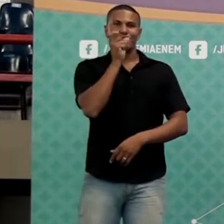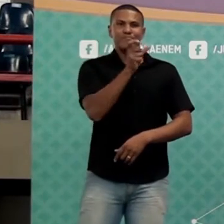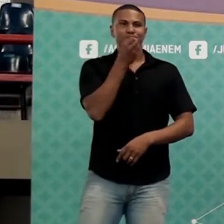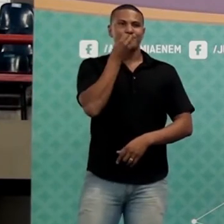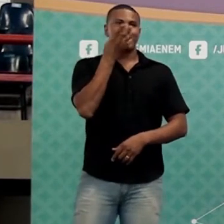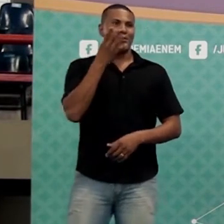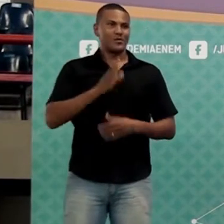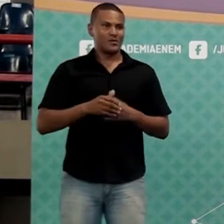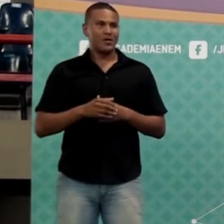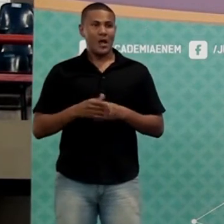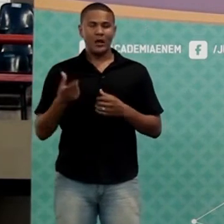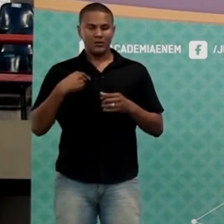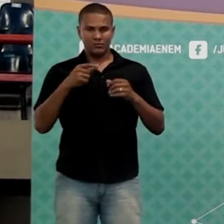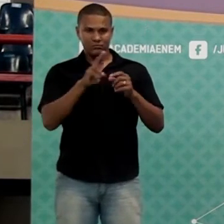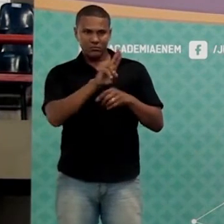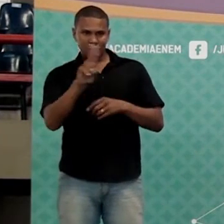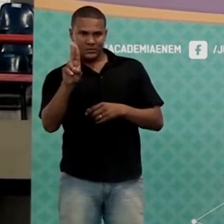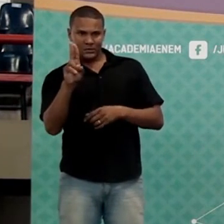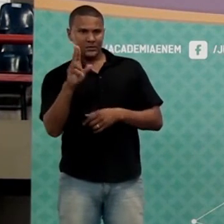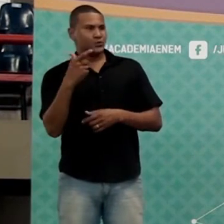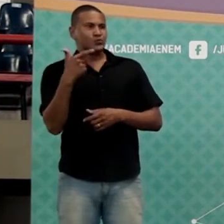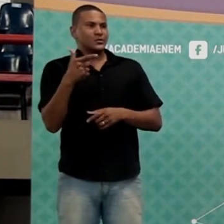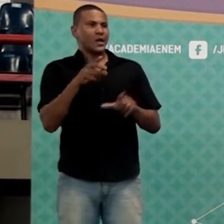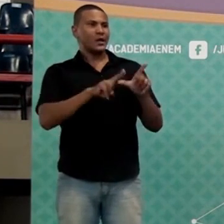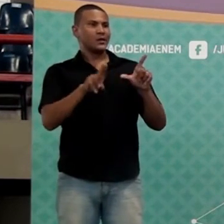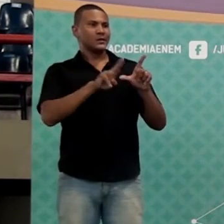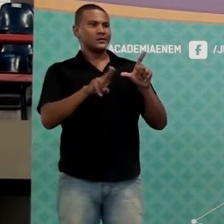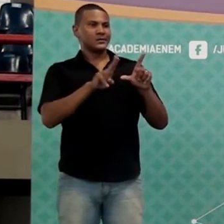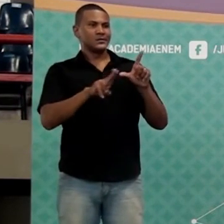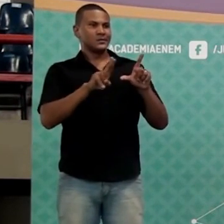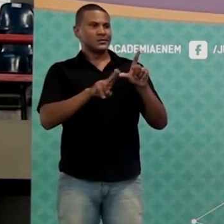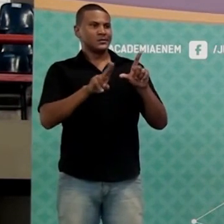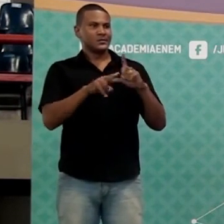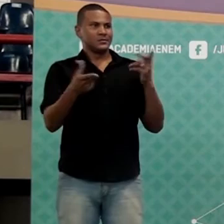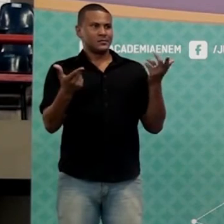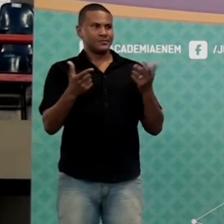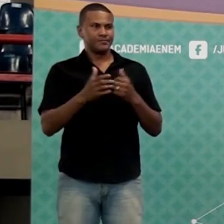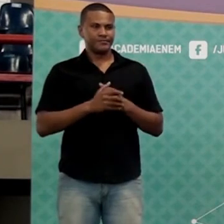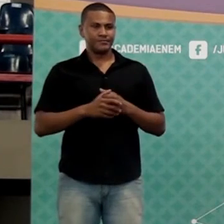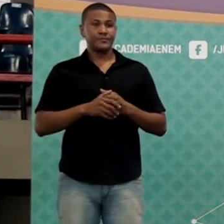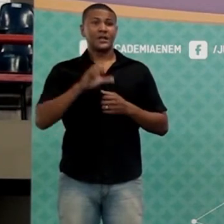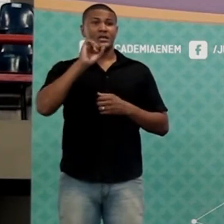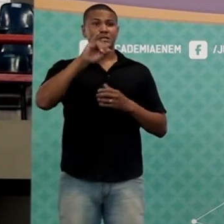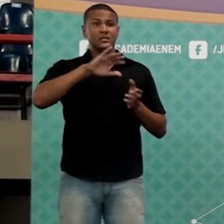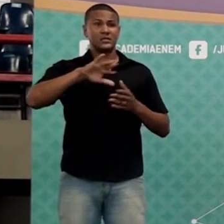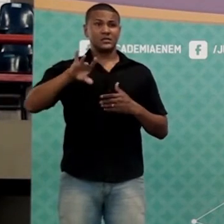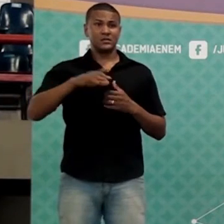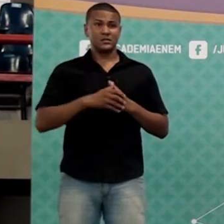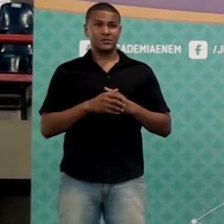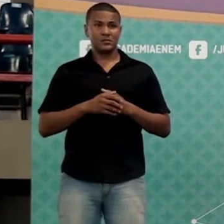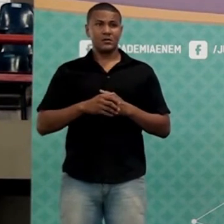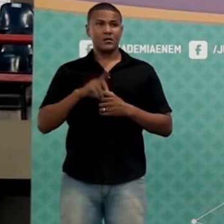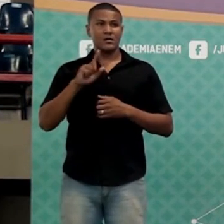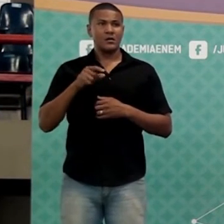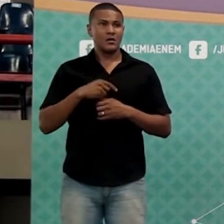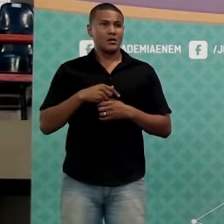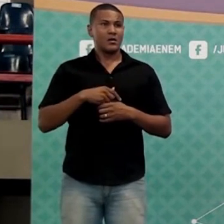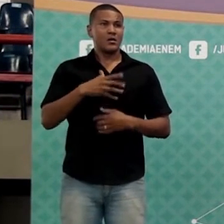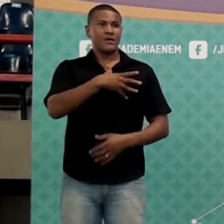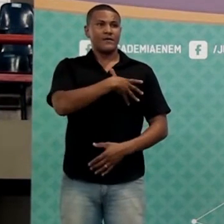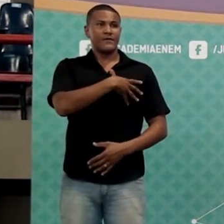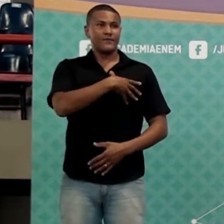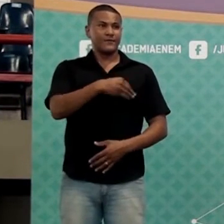devia aparecer uma legenda, ninguém entende nada. Se fosse filho de cavaleiro, o cara pode possuir cargo público?